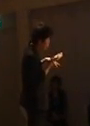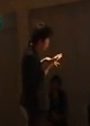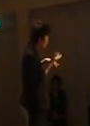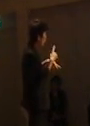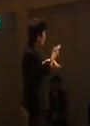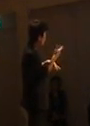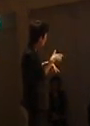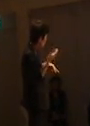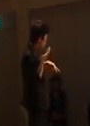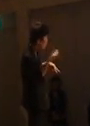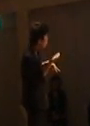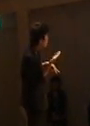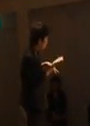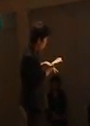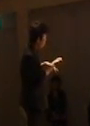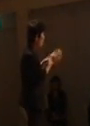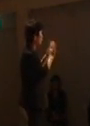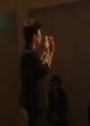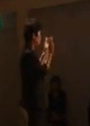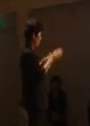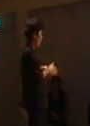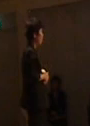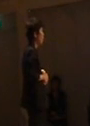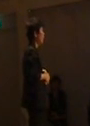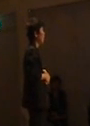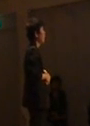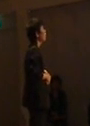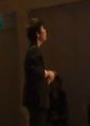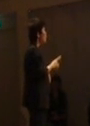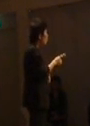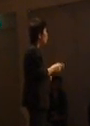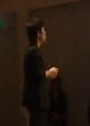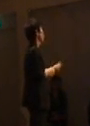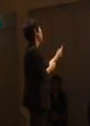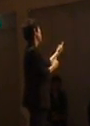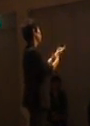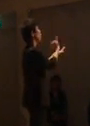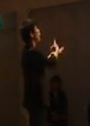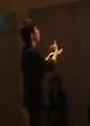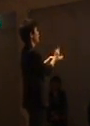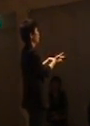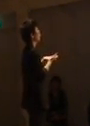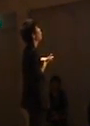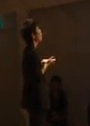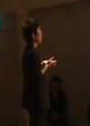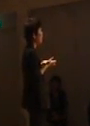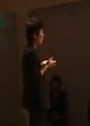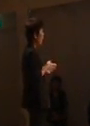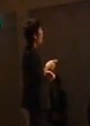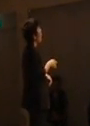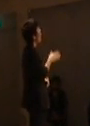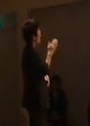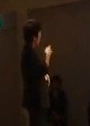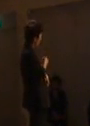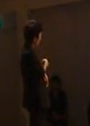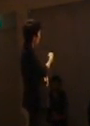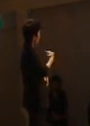ました。ということを報告してくれました。これが僕が目指してきたことなんだなと思いました。つ